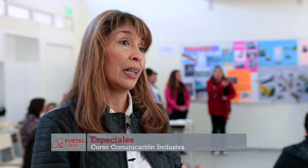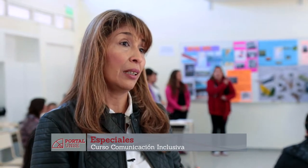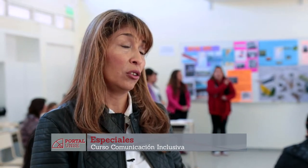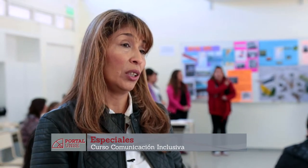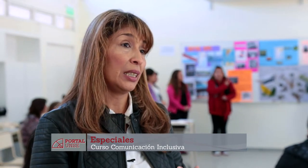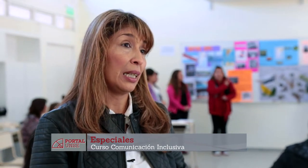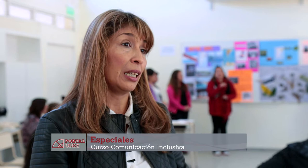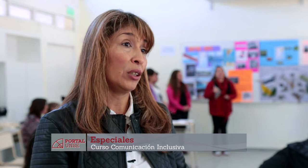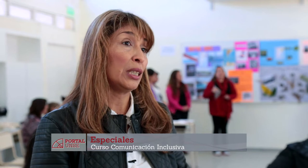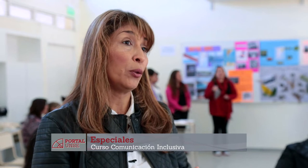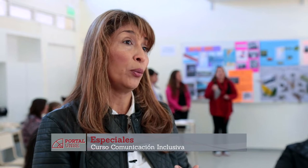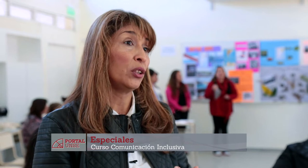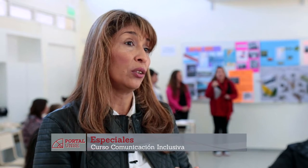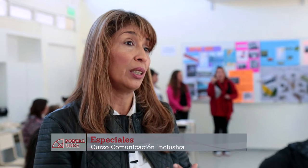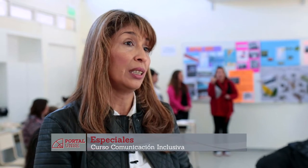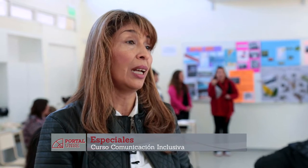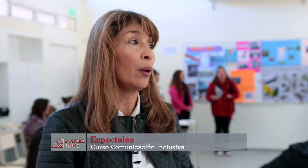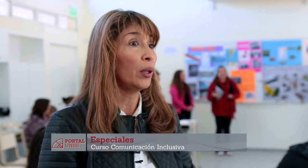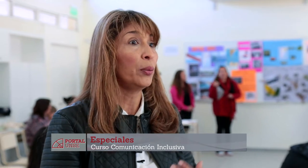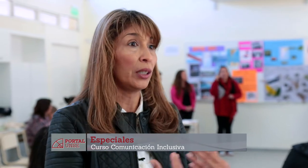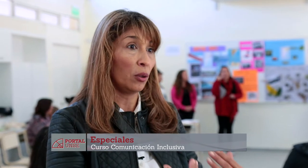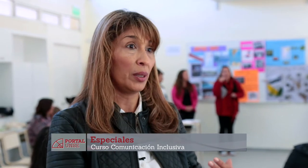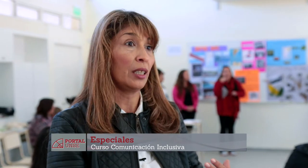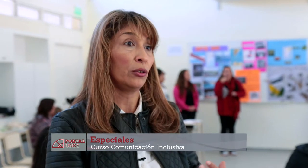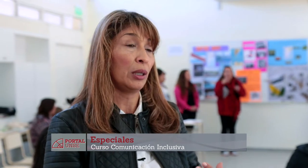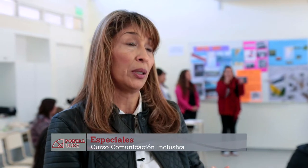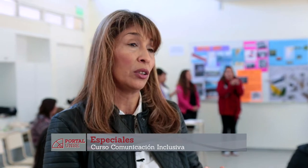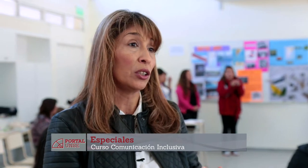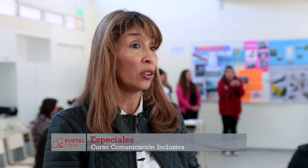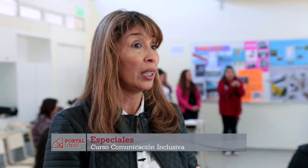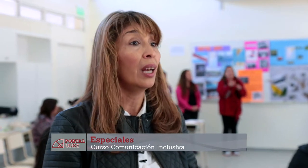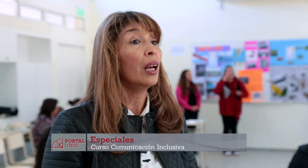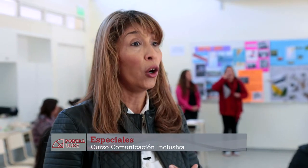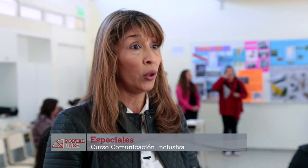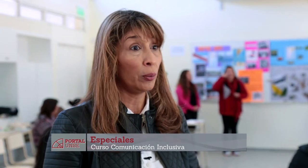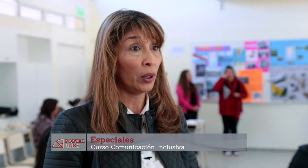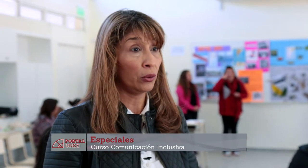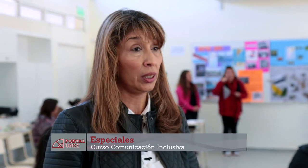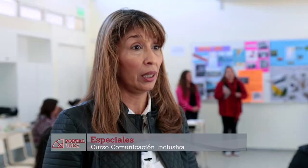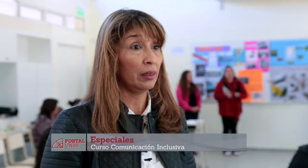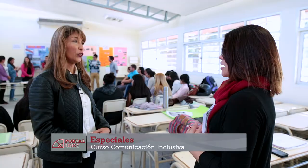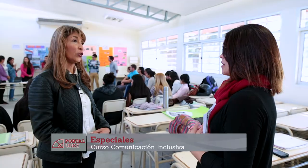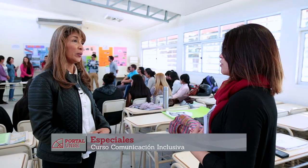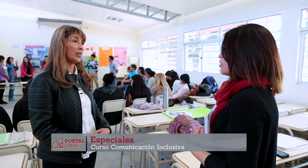salgan con ese propósito de decir: ah, voy a poder conversar con una persona sorda o hipoacúsica. Yo comencé